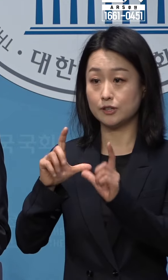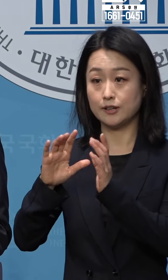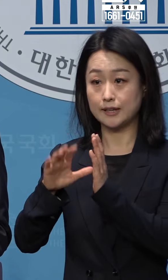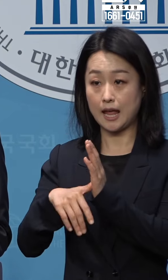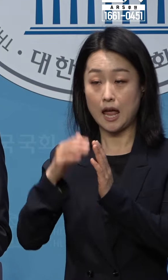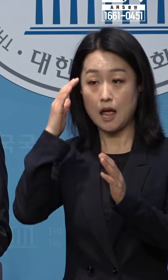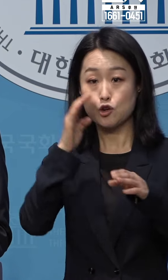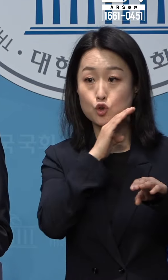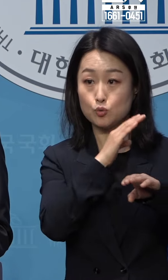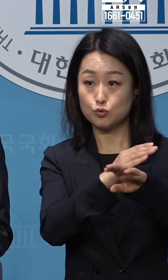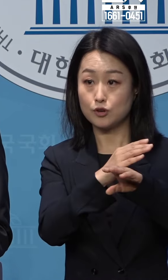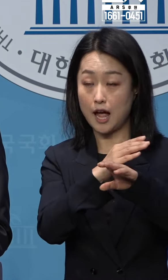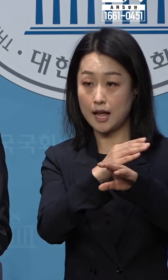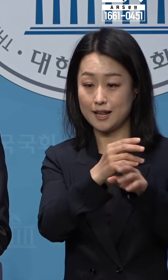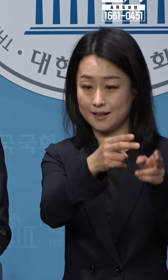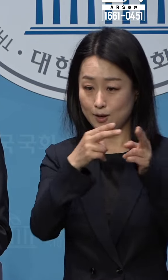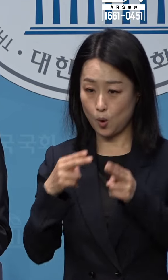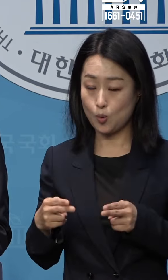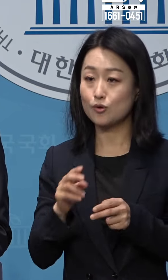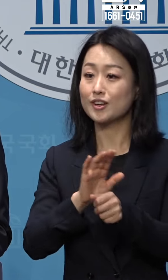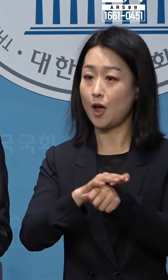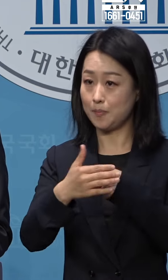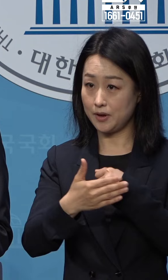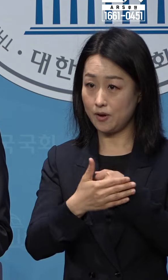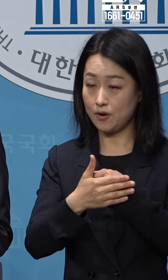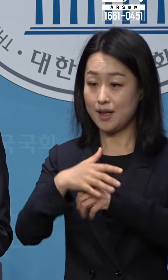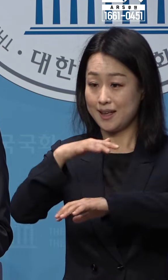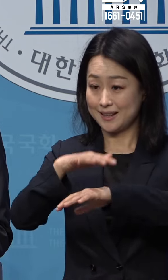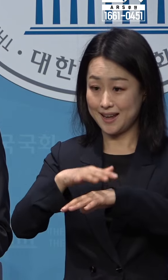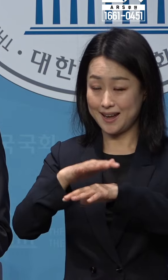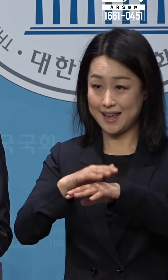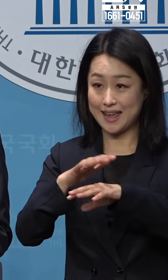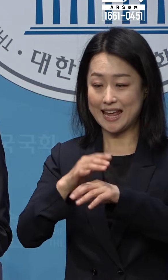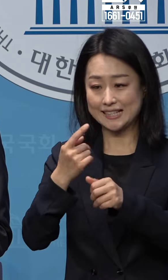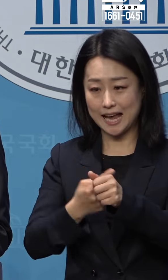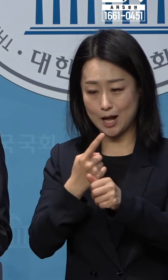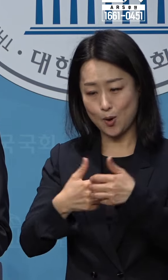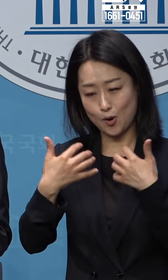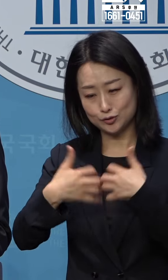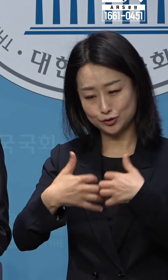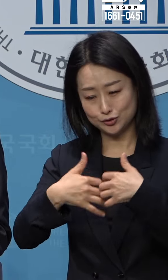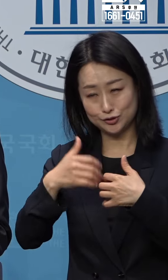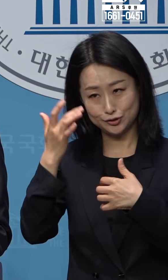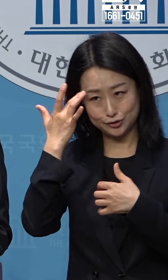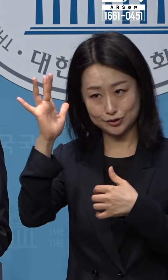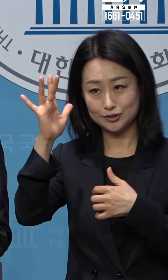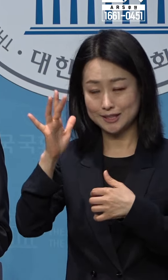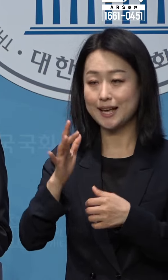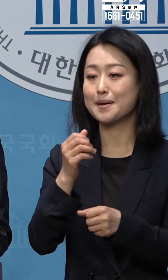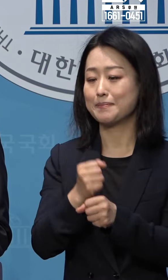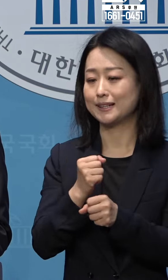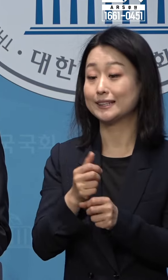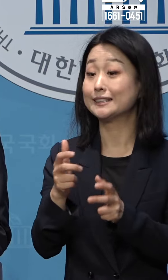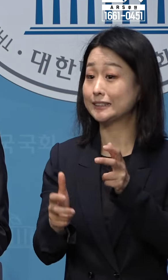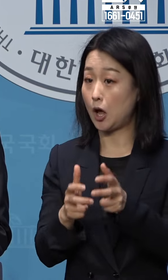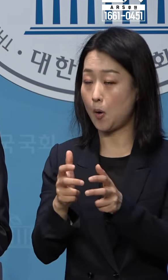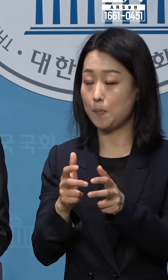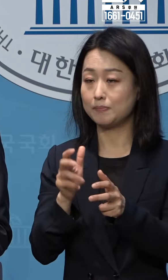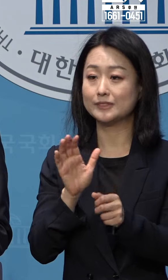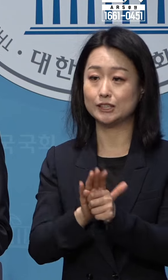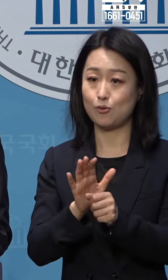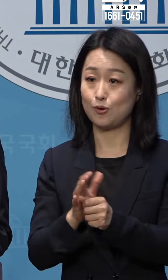남북 교류 협력 기금으로 농림 복합형 자동화 시험 농장 운영 사업 스마트팜 지원